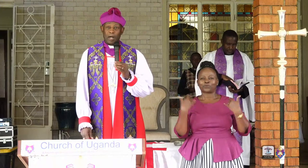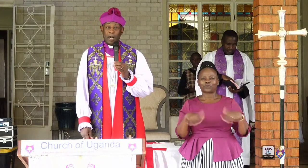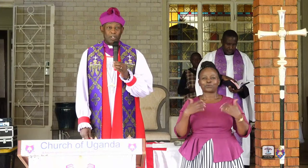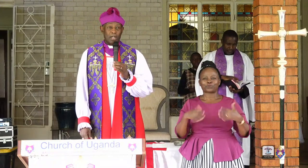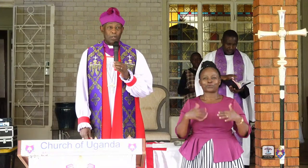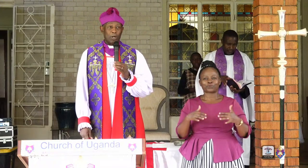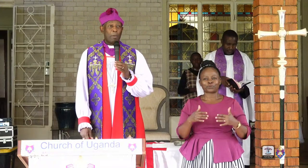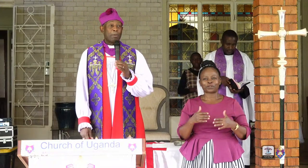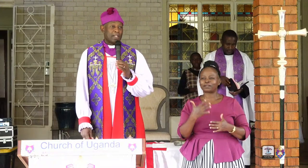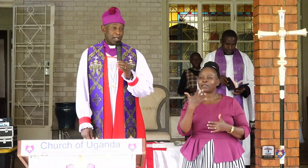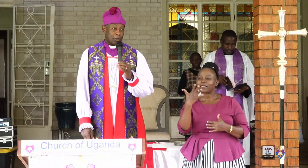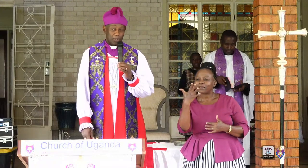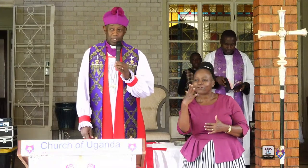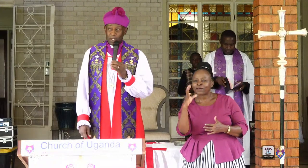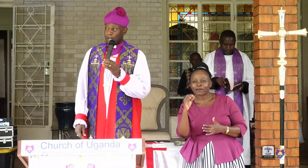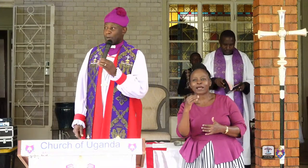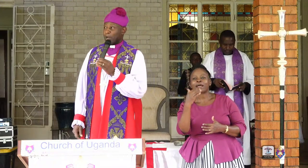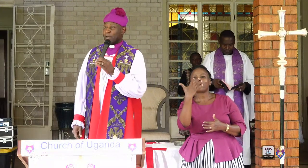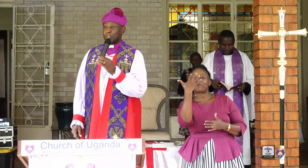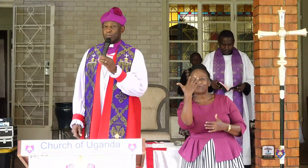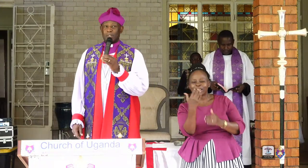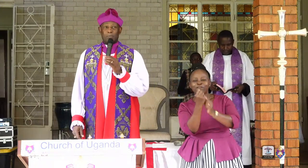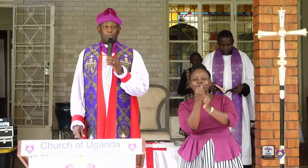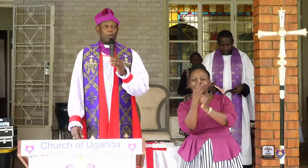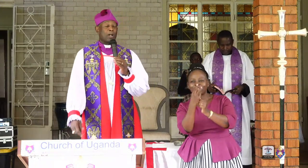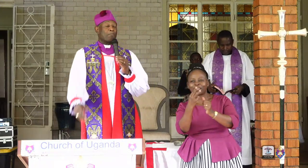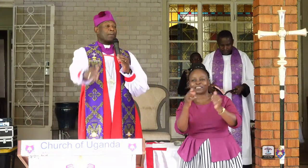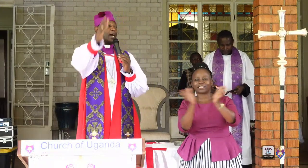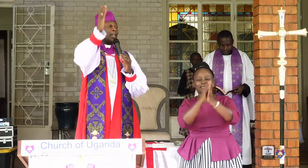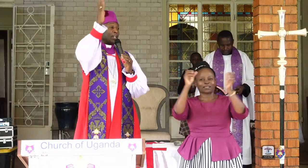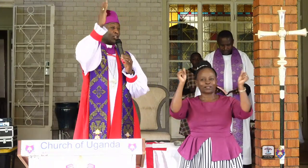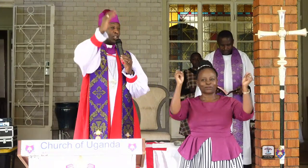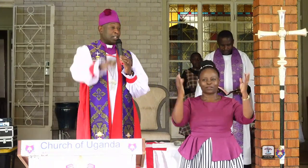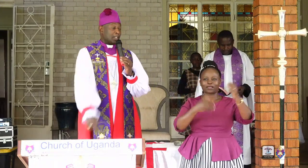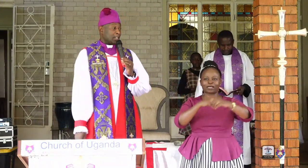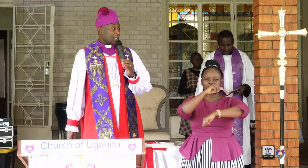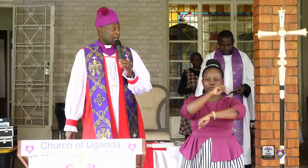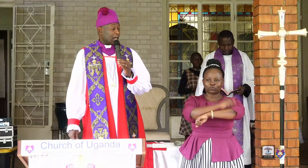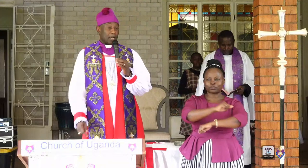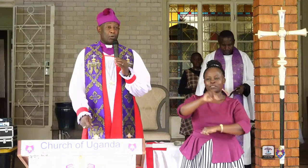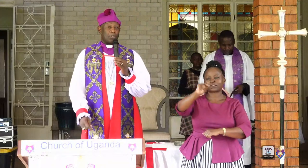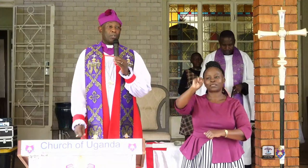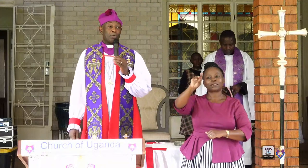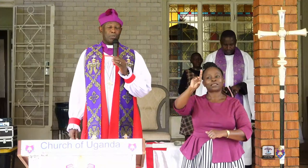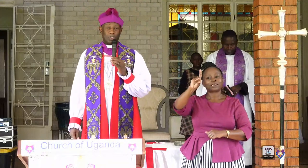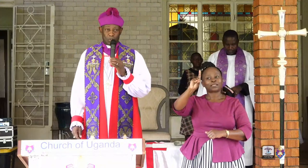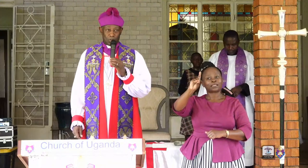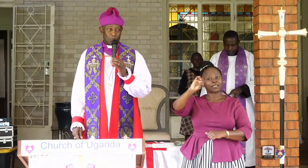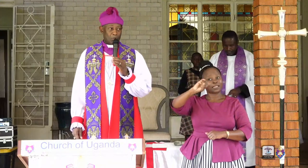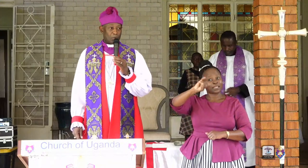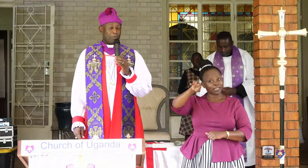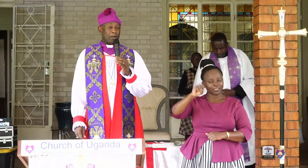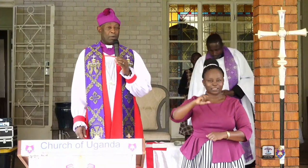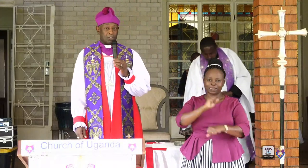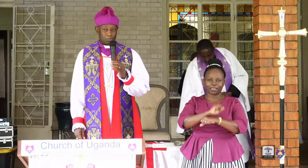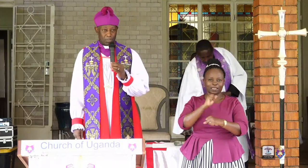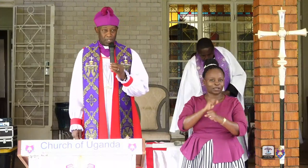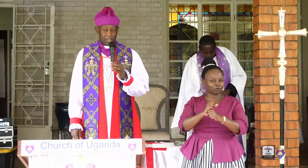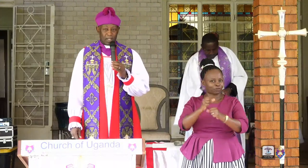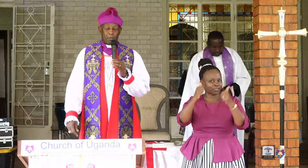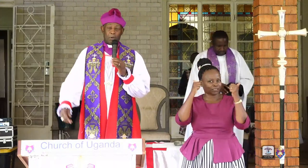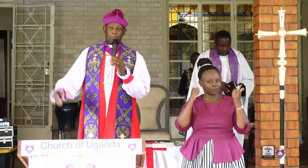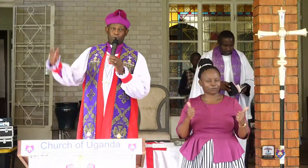sigamba atano ngamba bitano kama yabazibwe somero gaffe nga ndejje agakoze bulungi nnyonyo kama